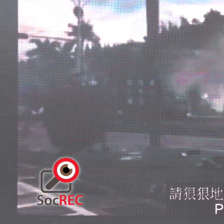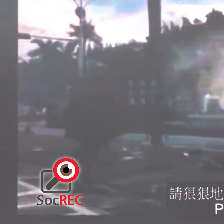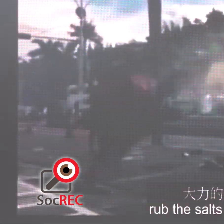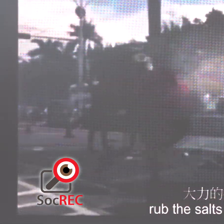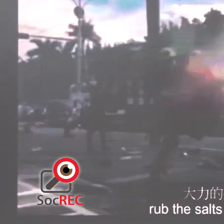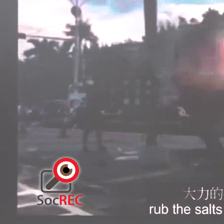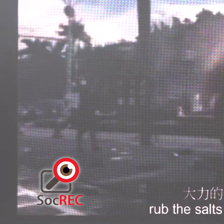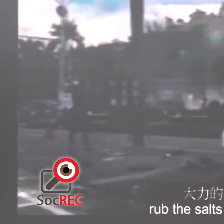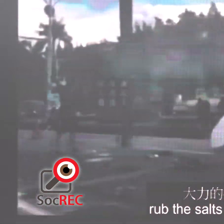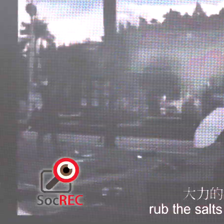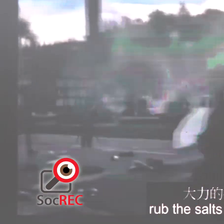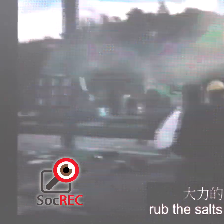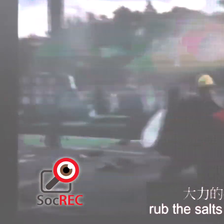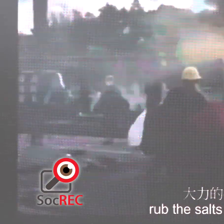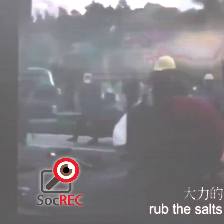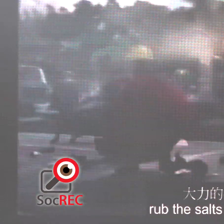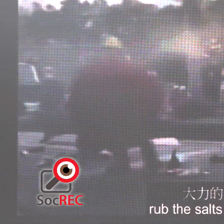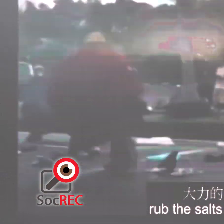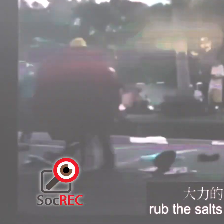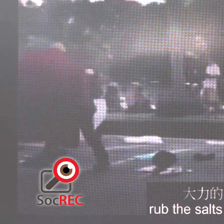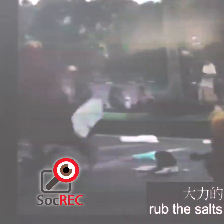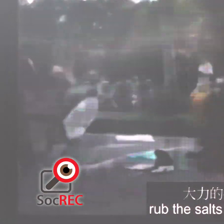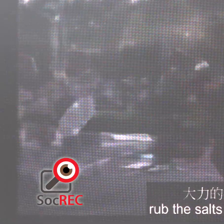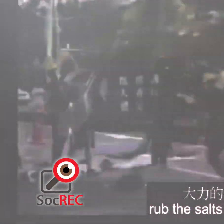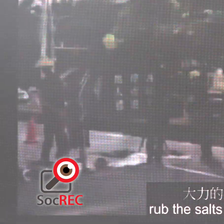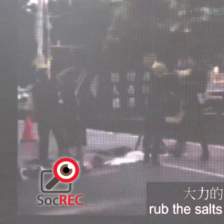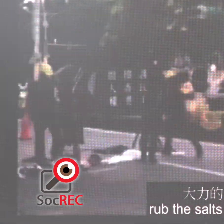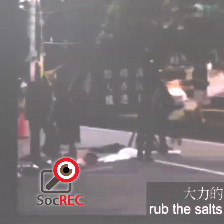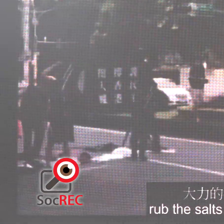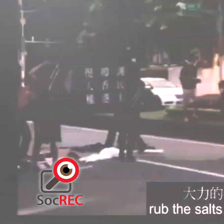口大大力將鹽壓下去。